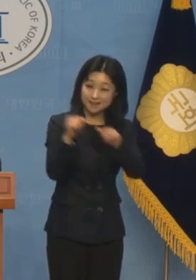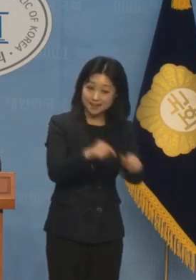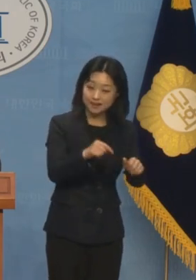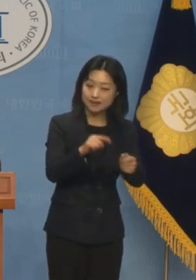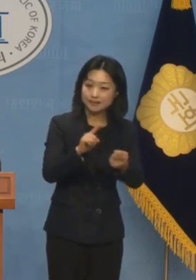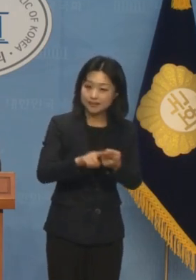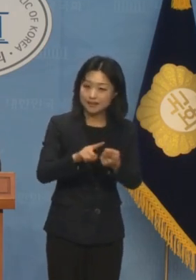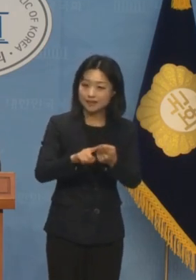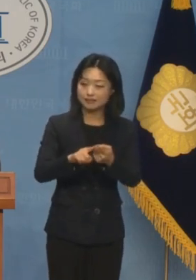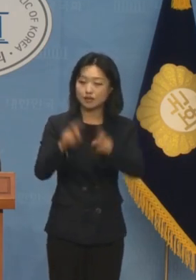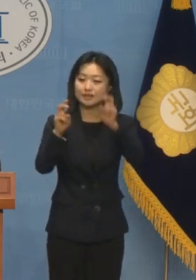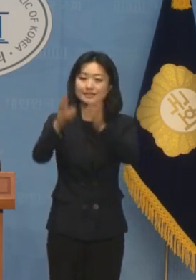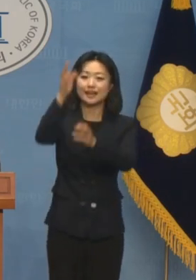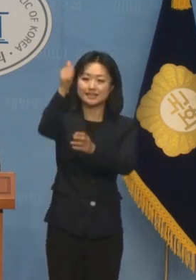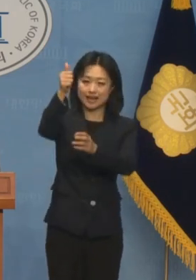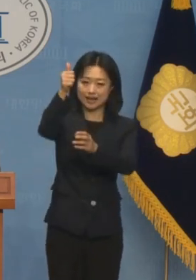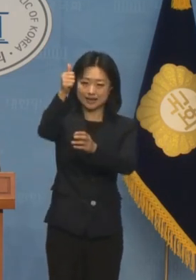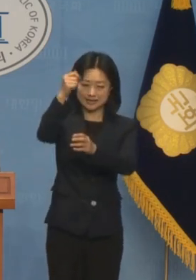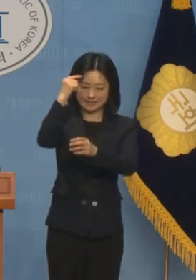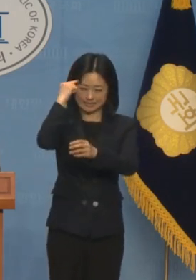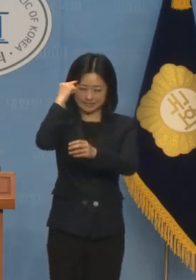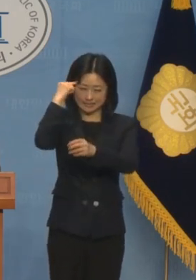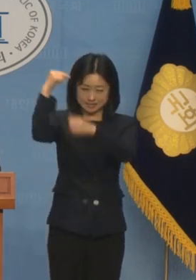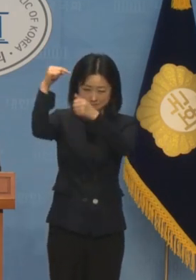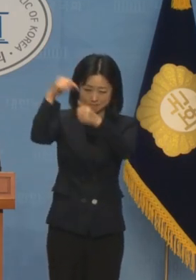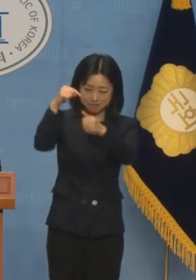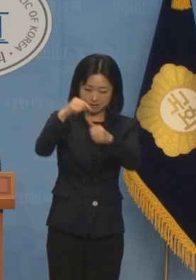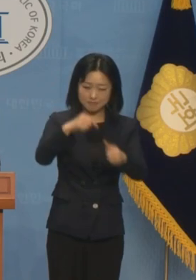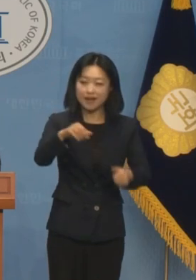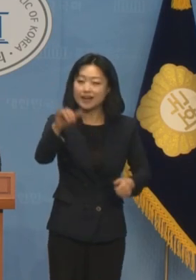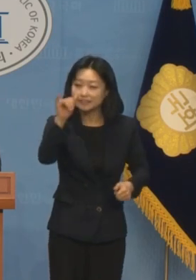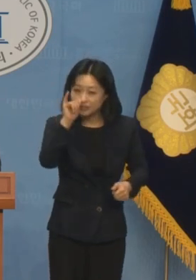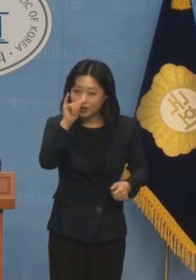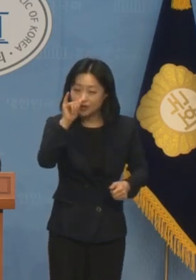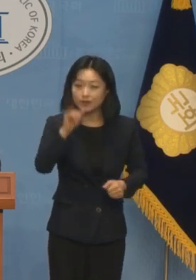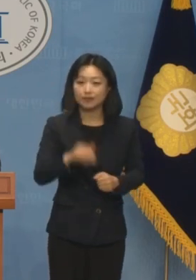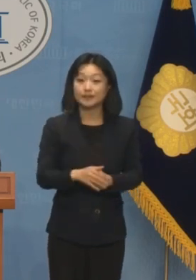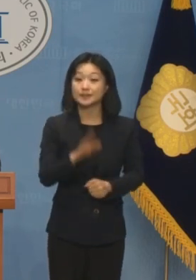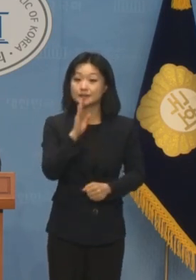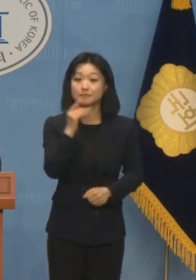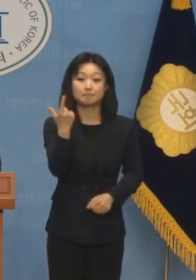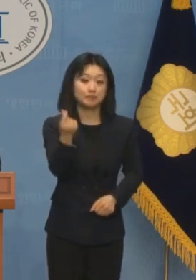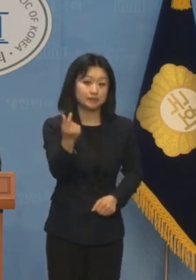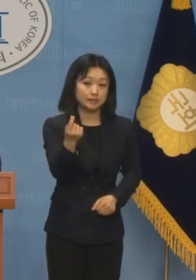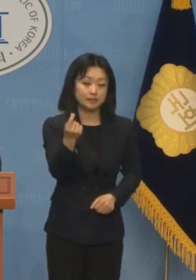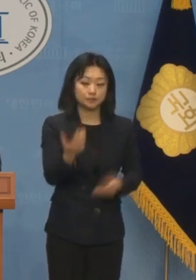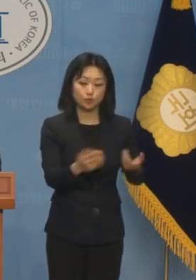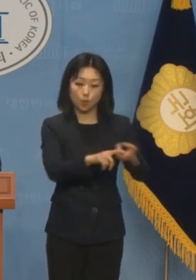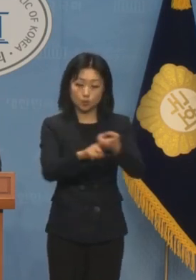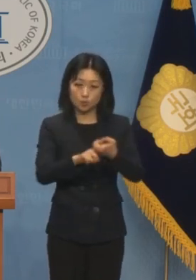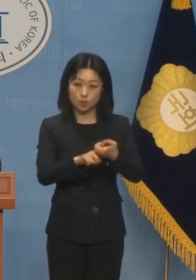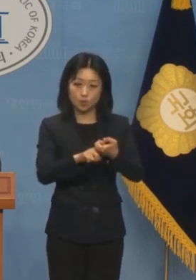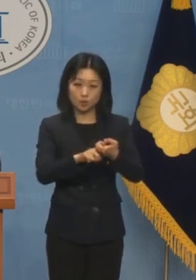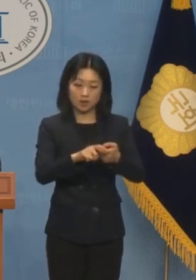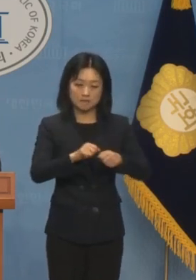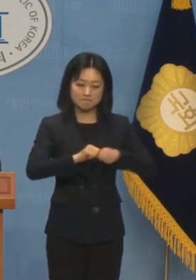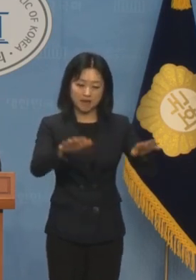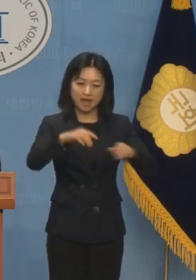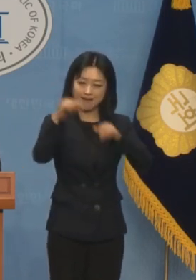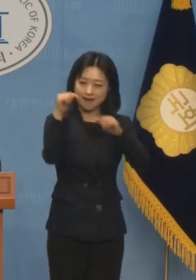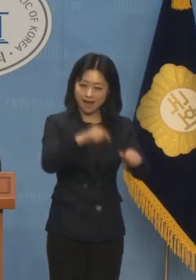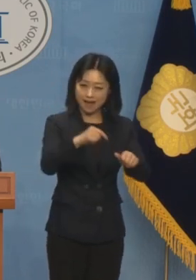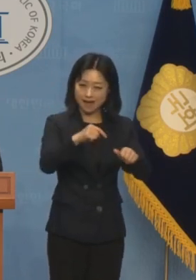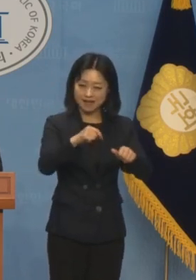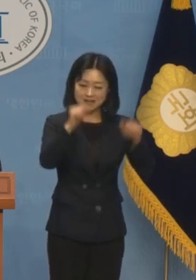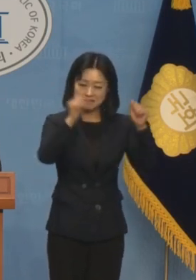차원에서 조직적으로 이루어졌다고 본다고 밝혔습니다. 맞습니다. 노조 와해, 노조 파괴